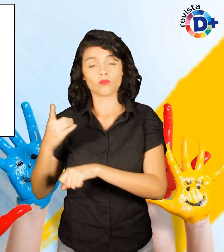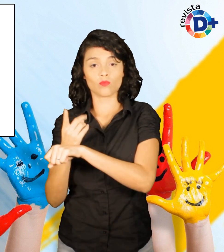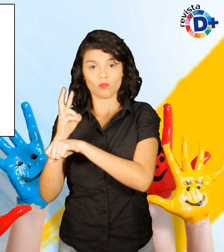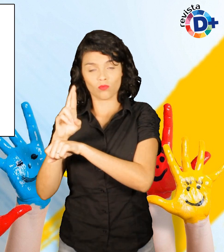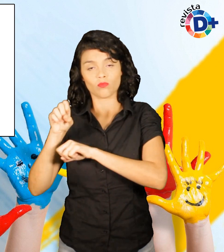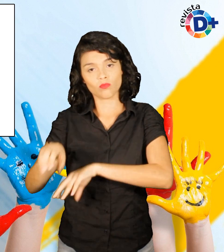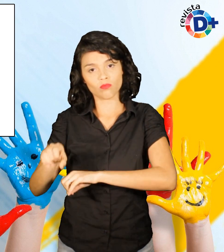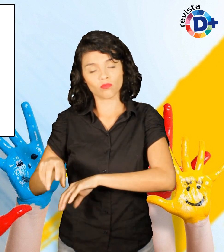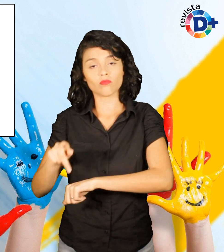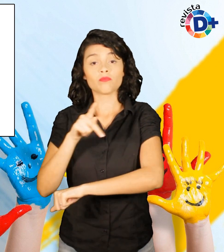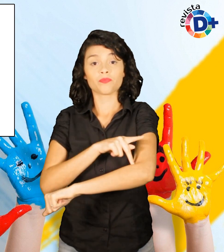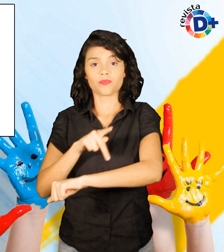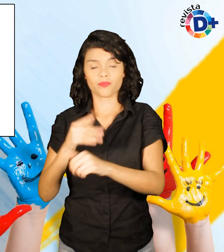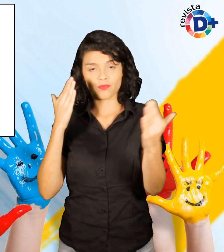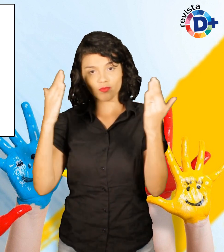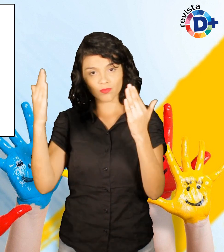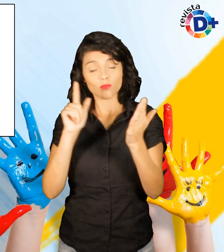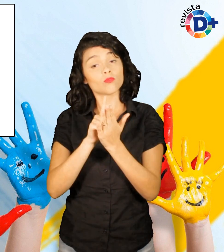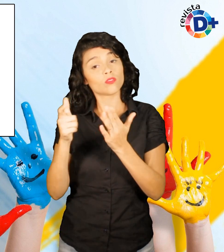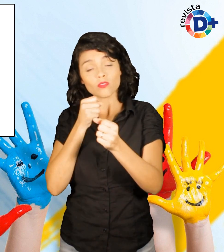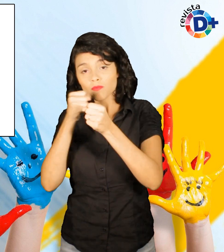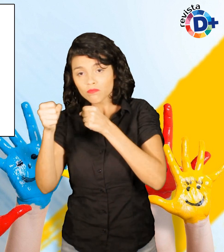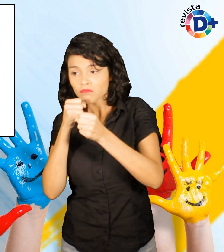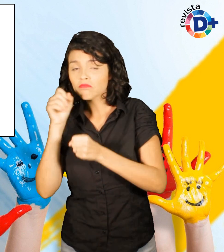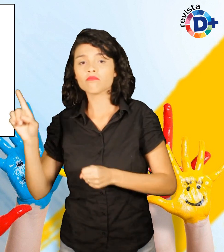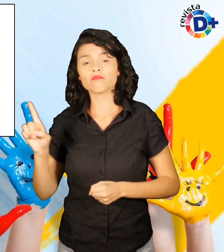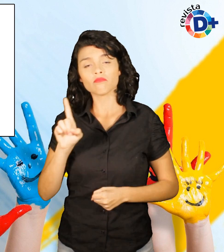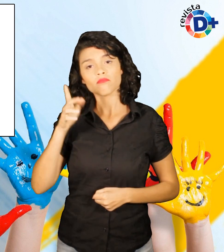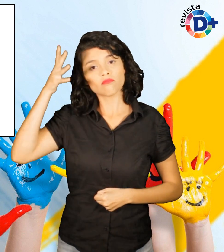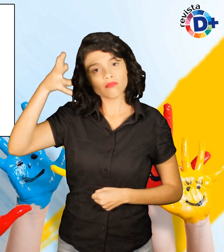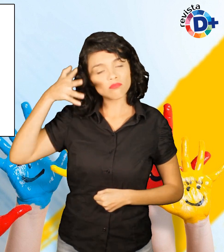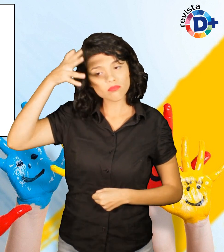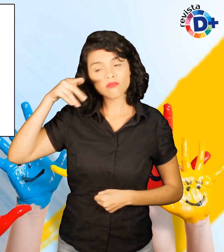psicopedagogo, jornalista, palestrante, pesquisador do